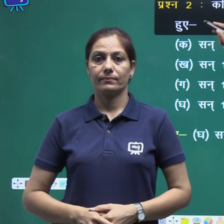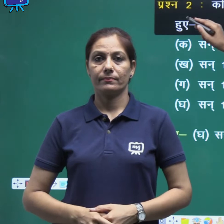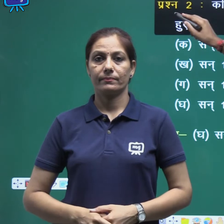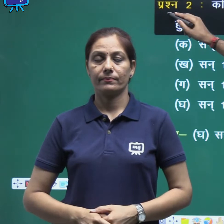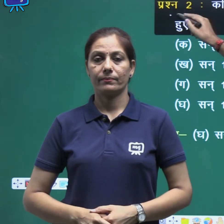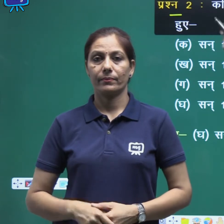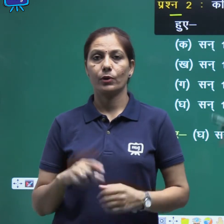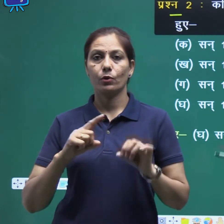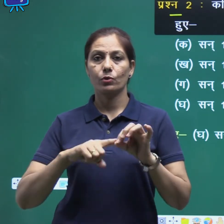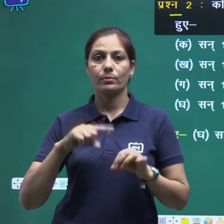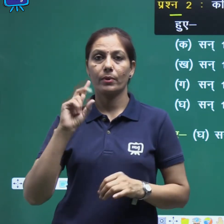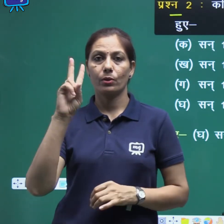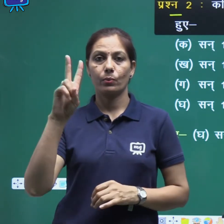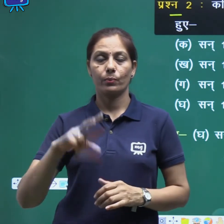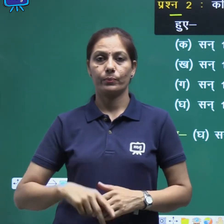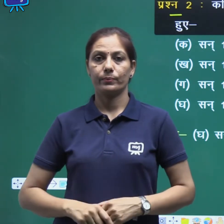प्रश्न 2,